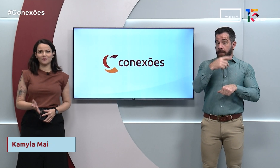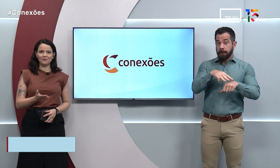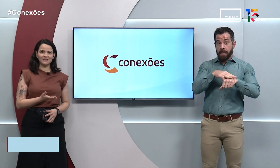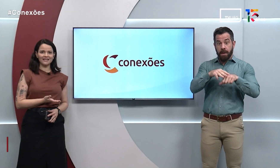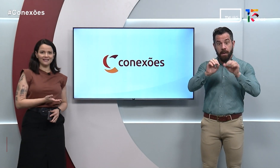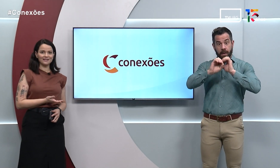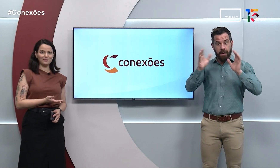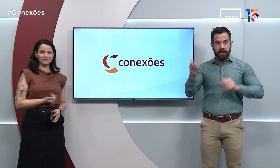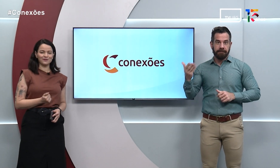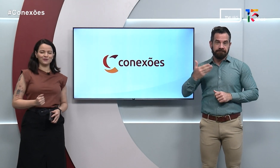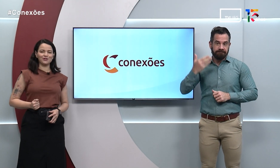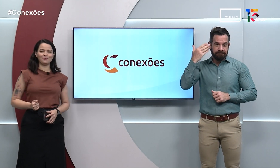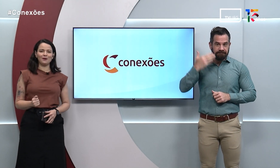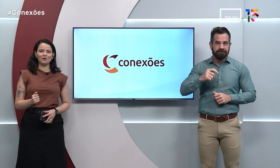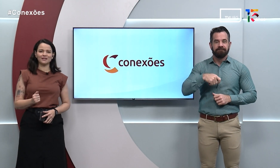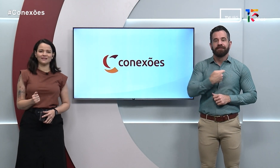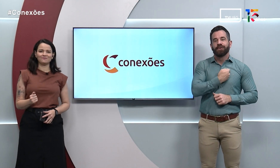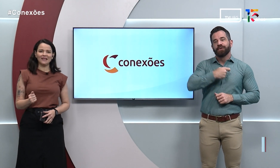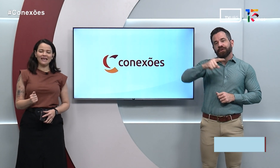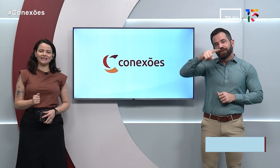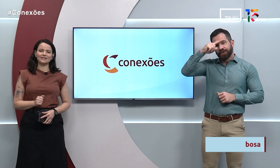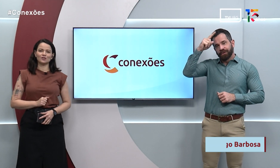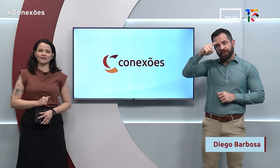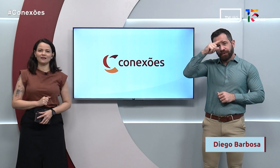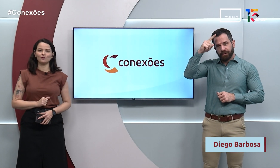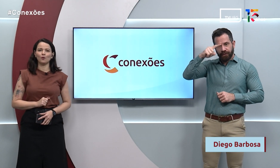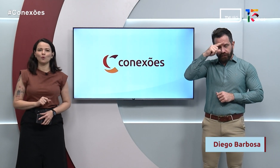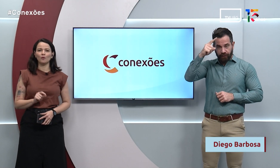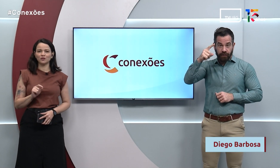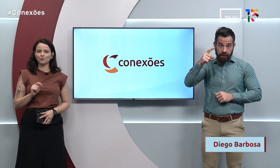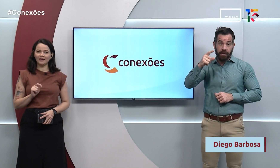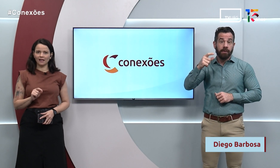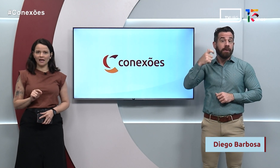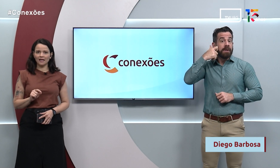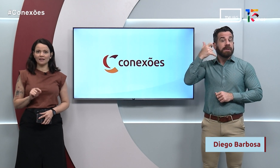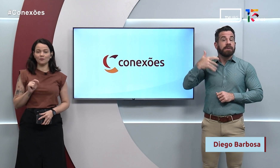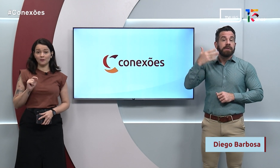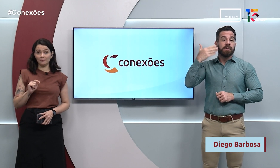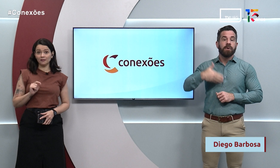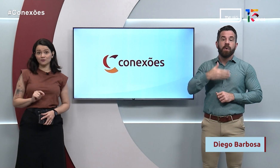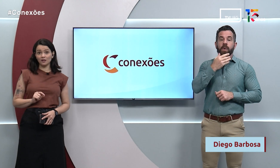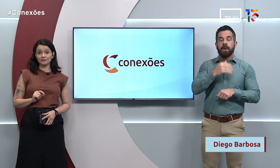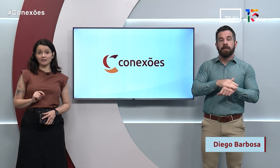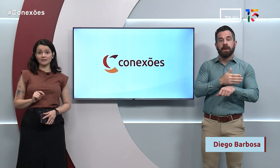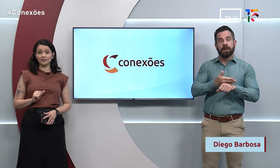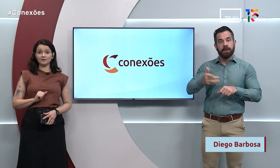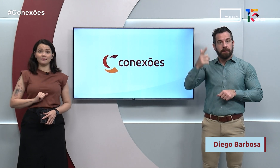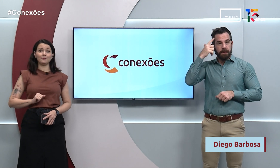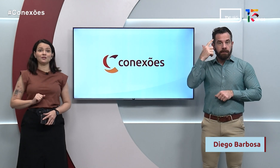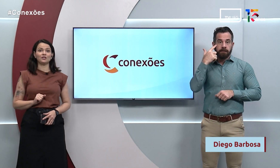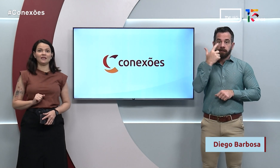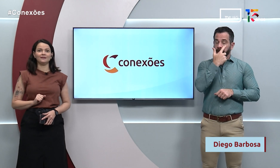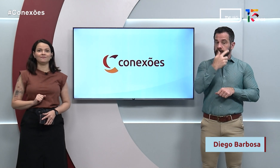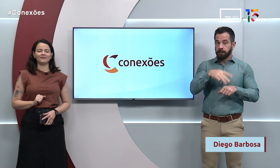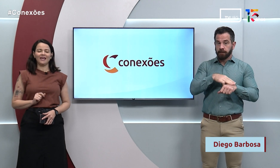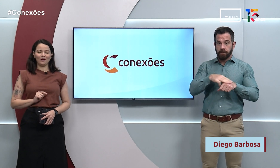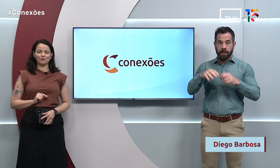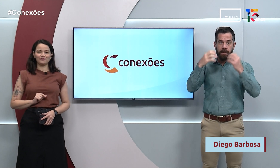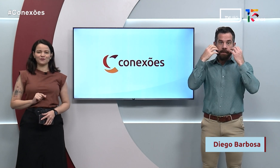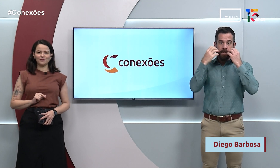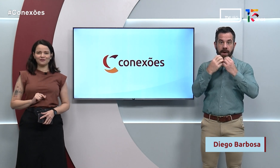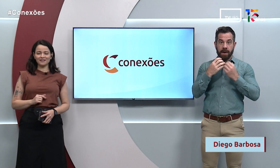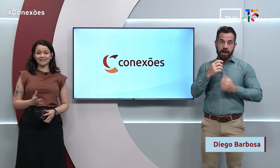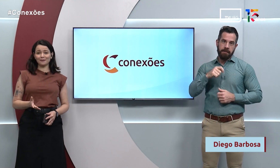claros. À minha esquerda está o professor Diego Barbosa. Ele se descreve como um homem de pele clara, com cabelos e olhos castanhos e barba cheia.